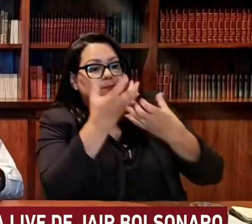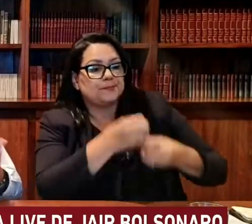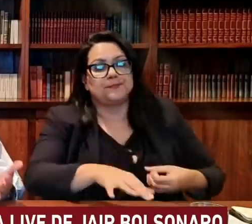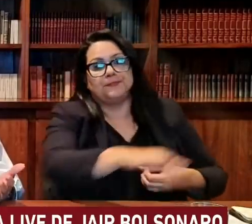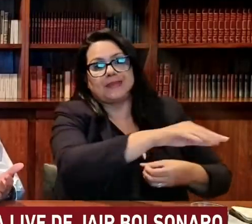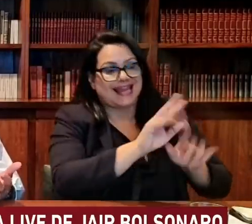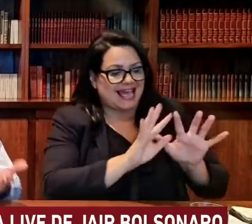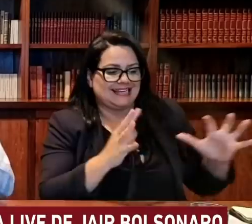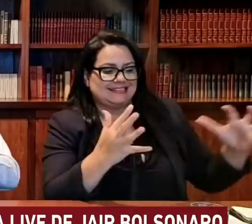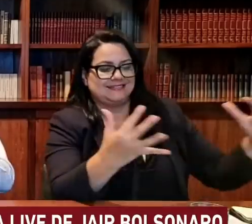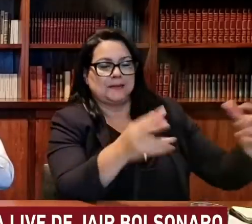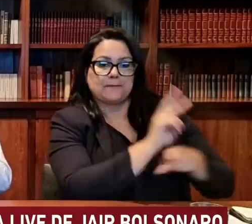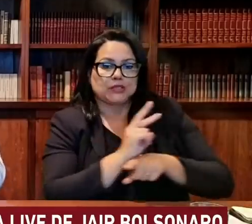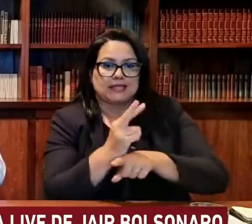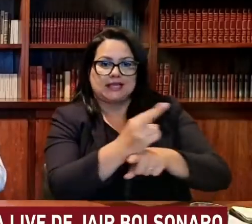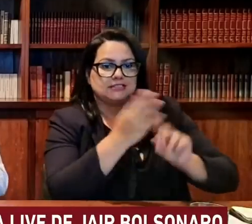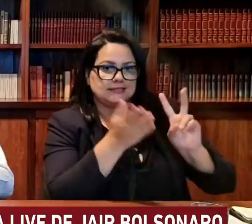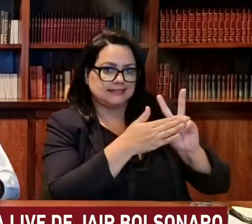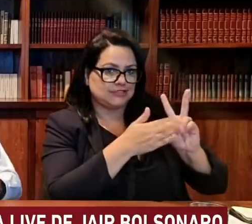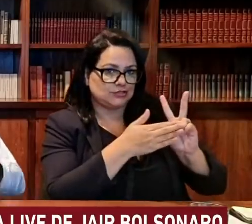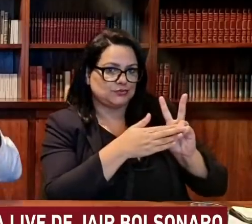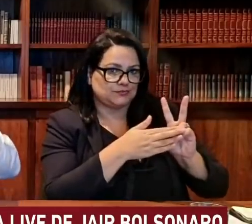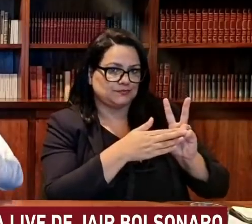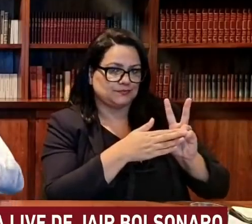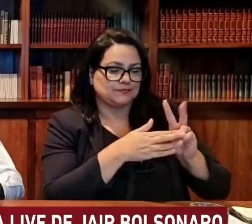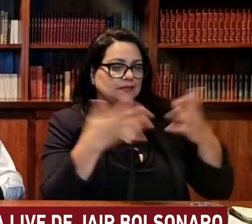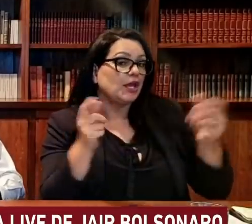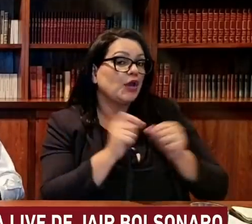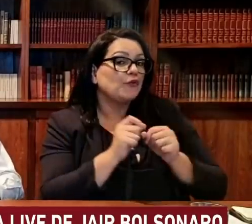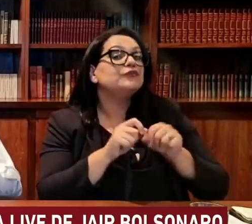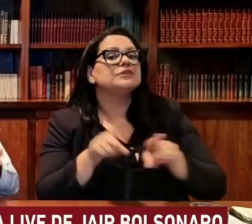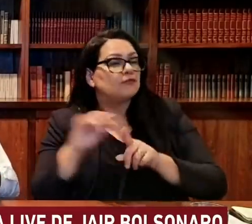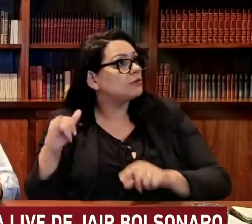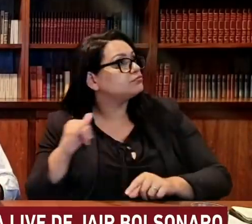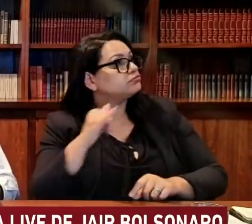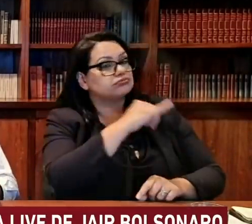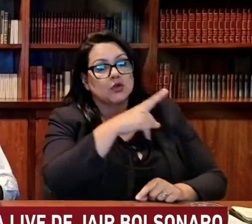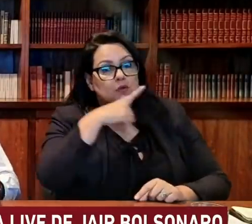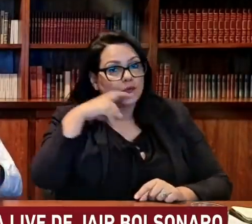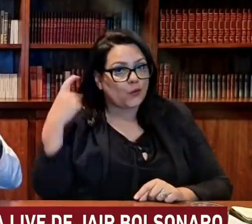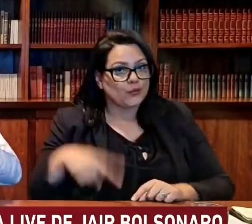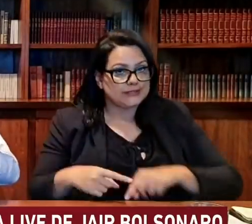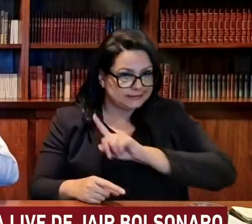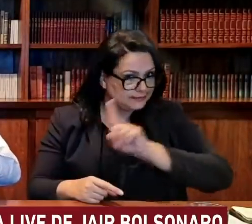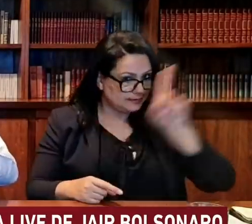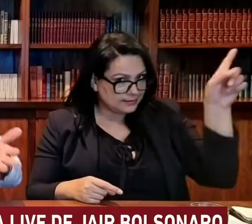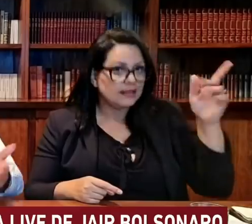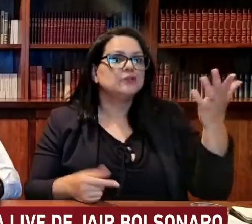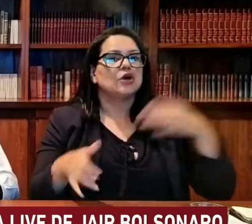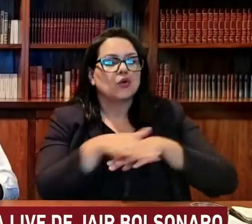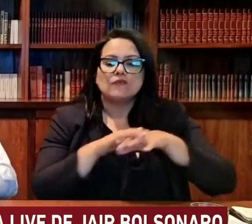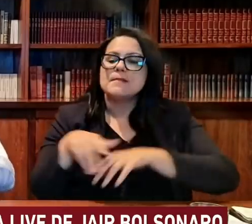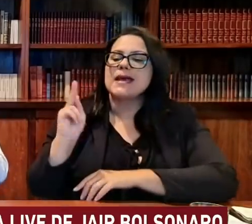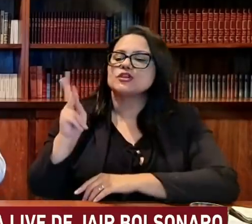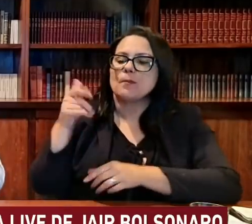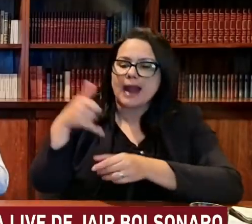é demorado. O que nós fizemos por fora também? Na minha viagem à Rússia, tinha conversado com a Petrobras,